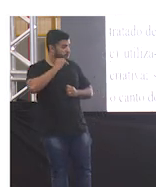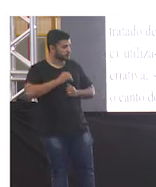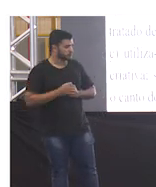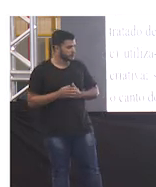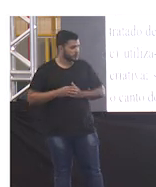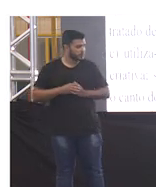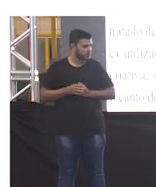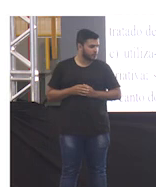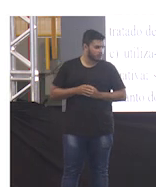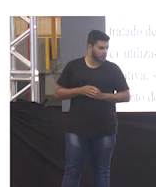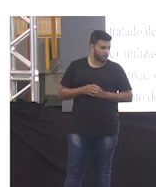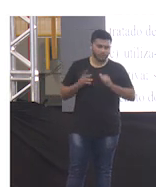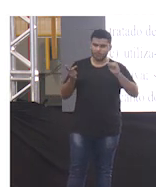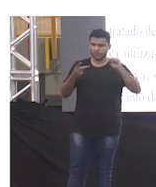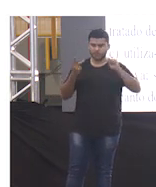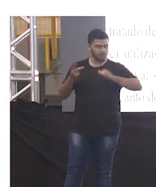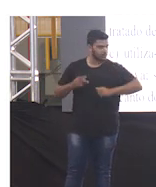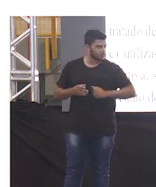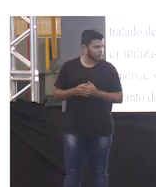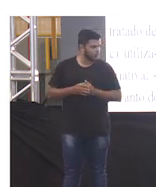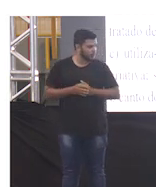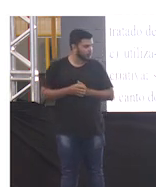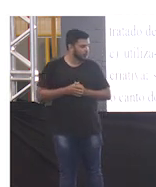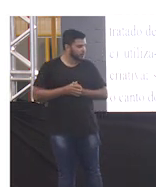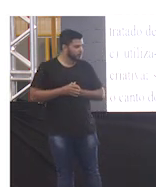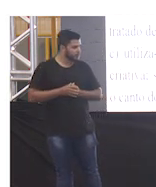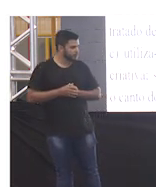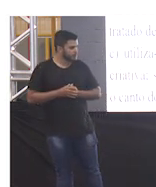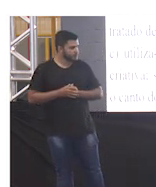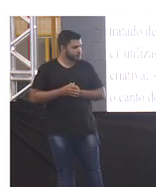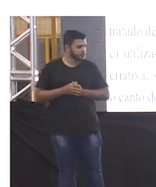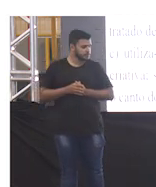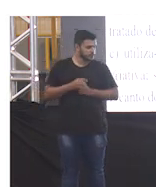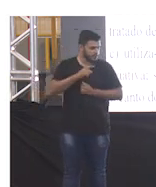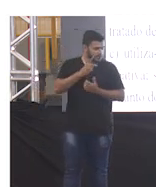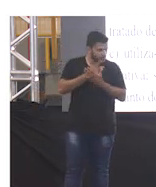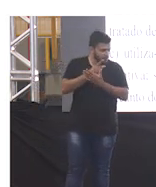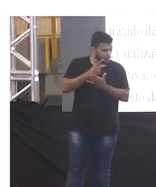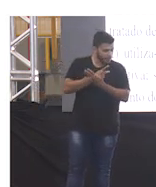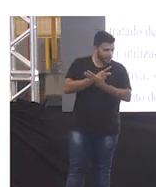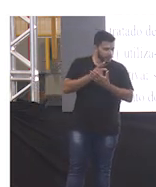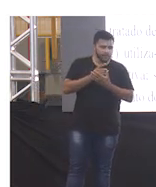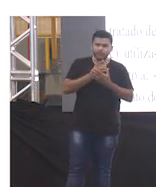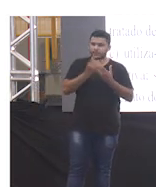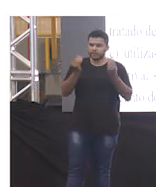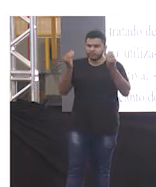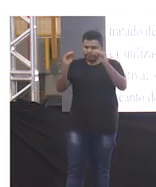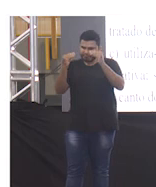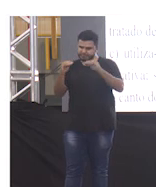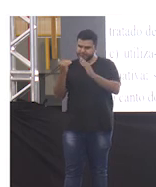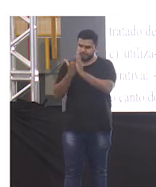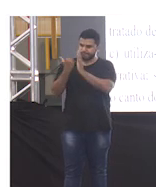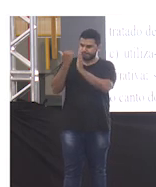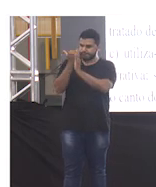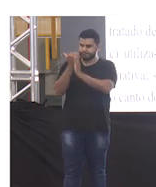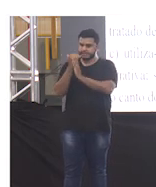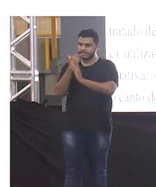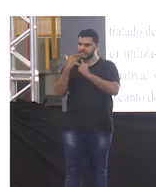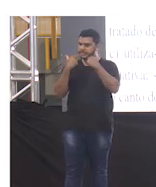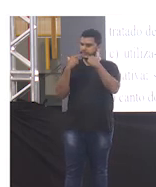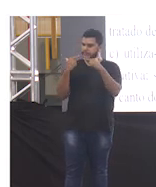greco-romana. Não emprega figuras de ornamento com certo exagero. A linguagem é simples.